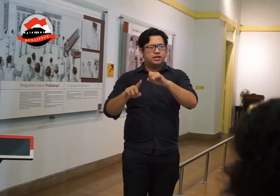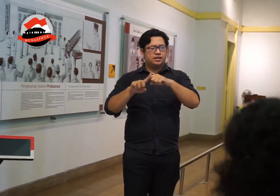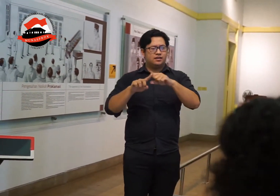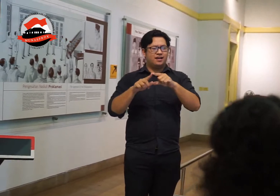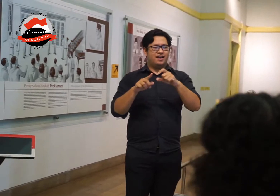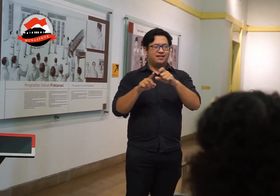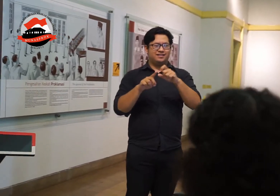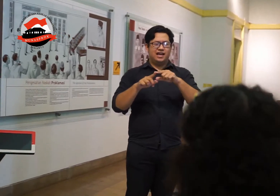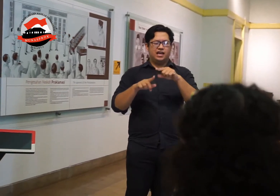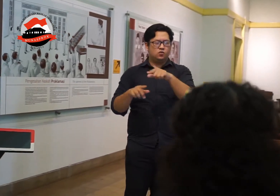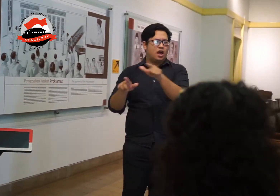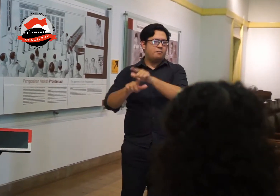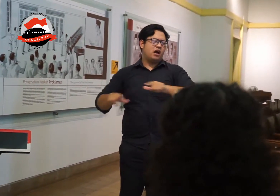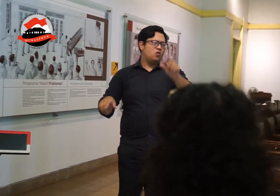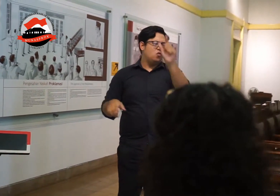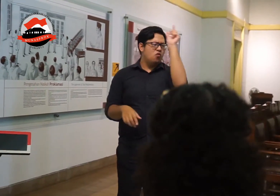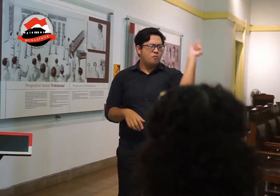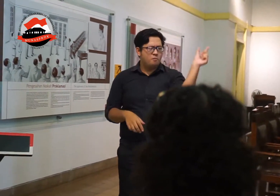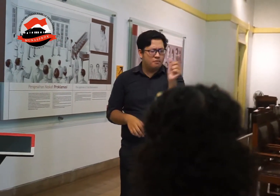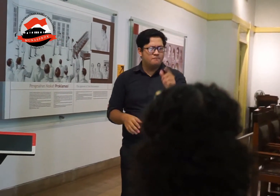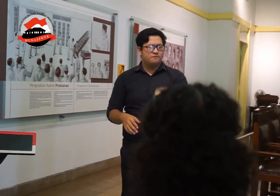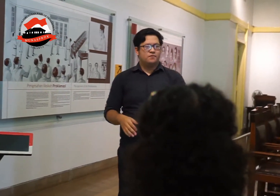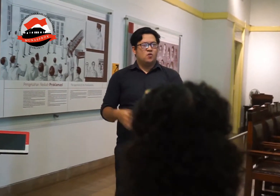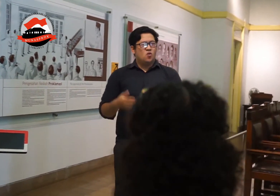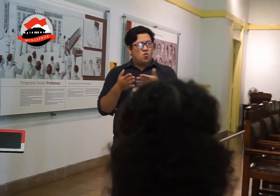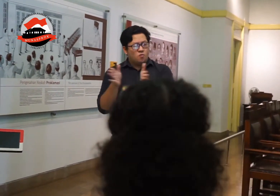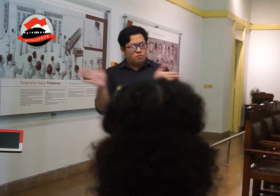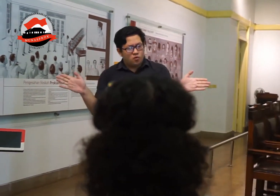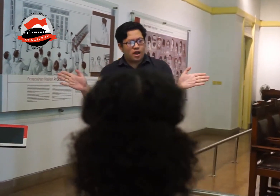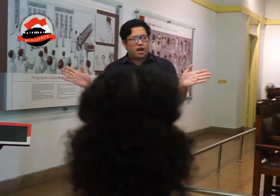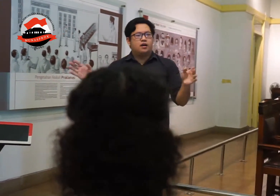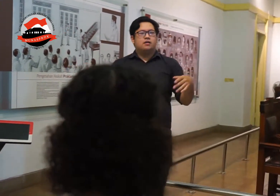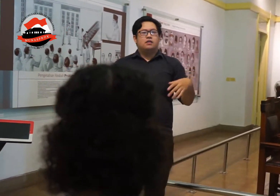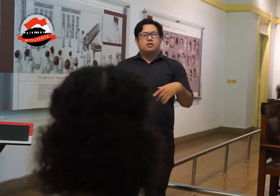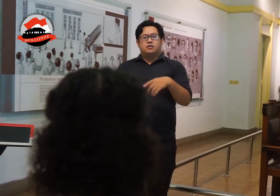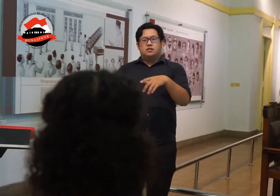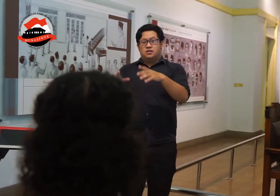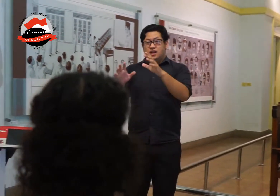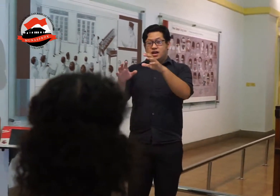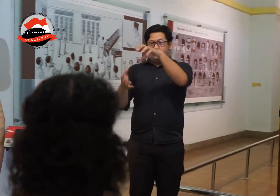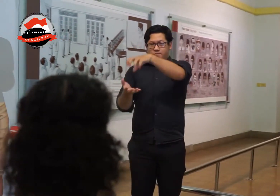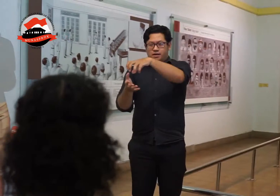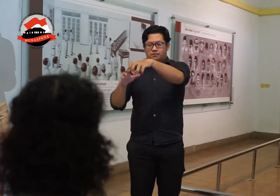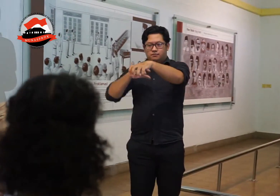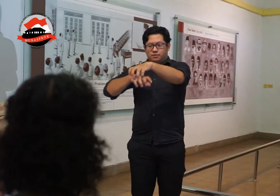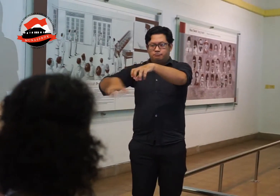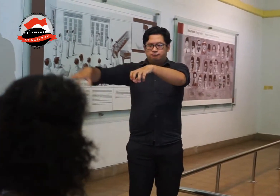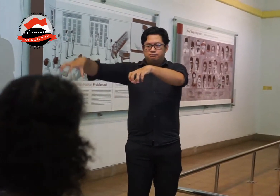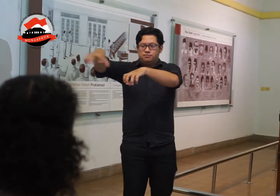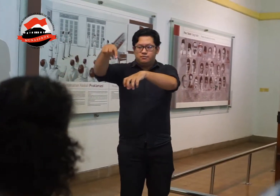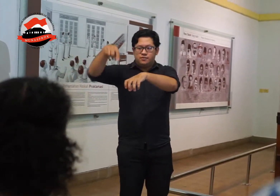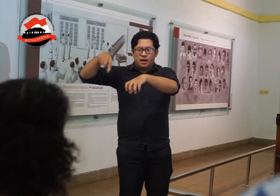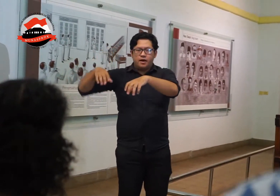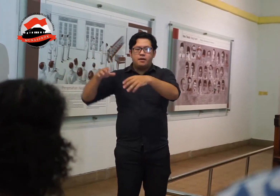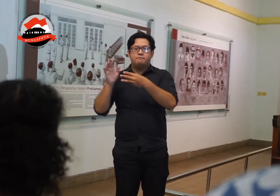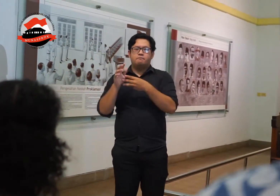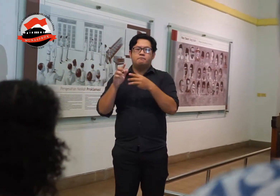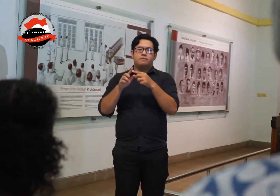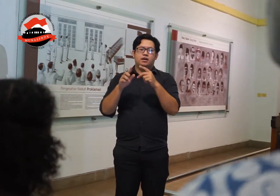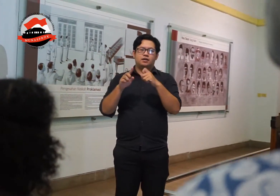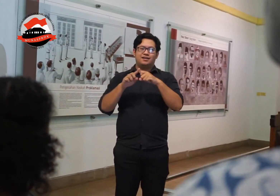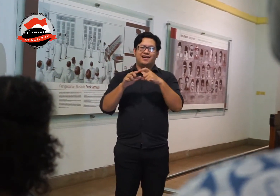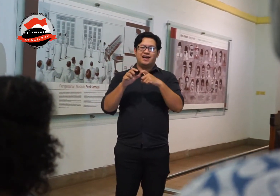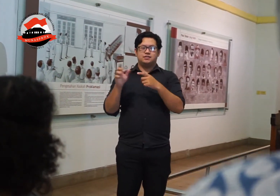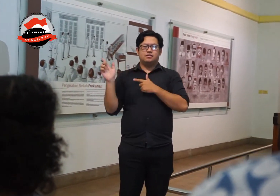merupakan lapangan umum yang dikelilingi oleh markas tentara Jepang. Faktor